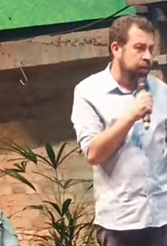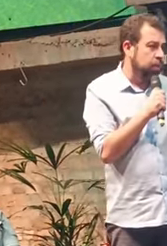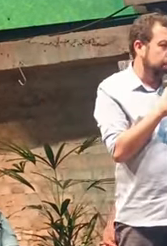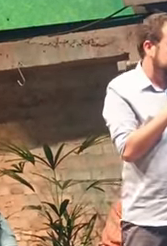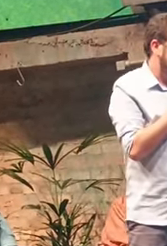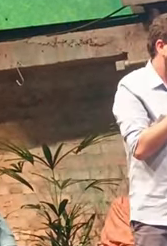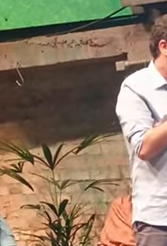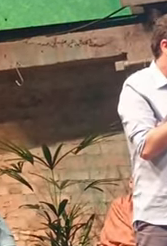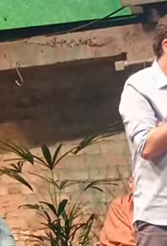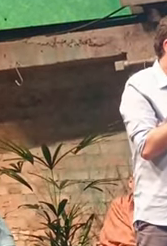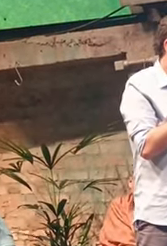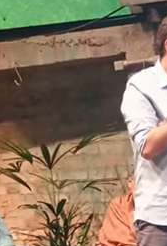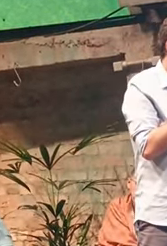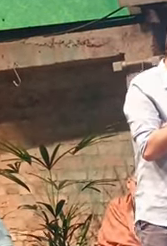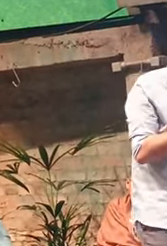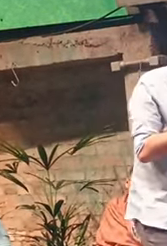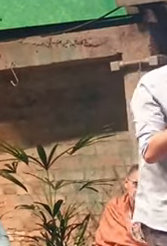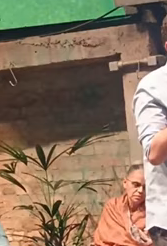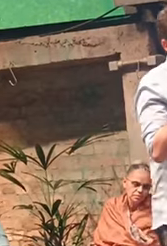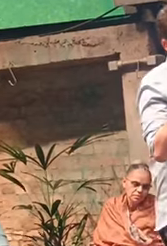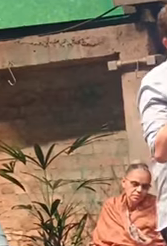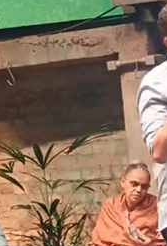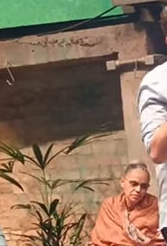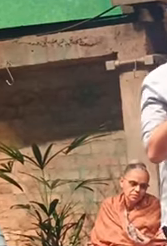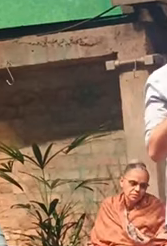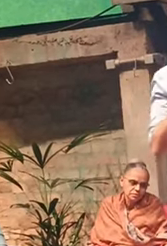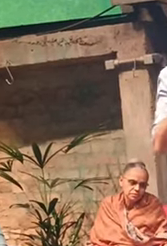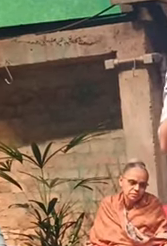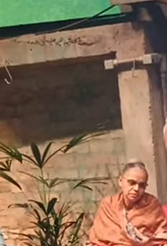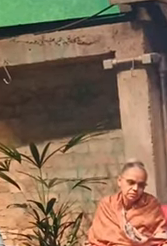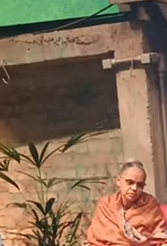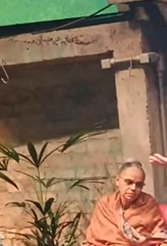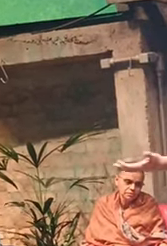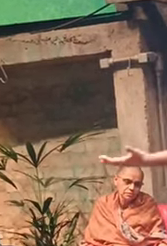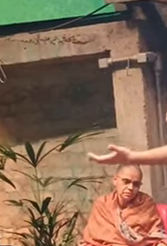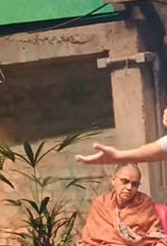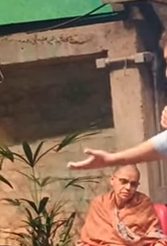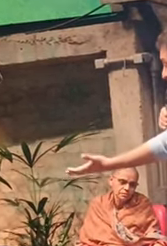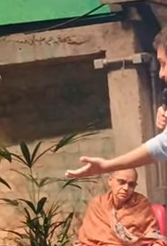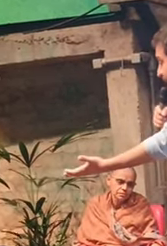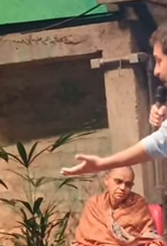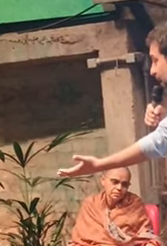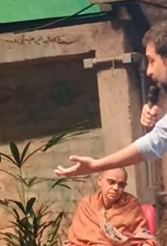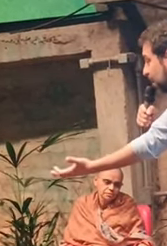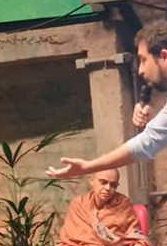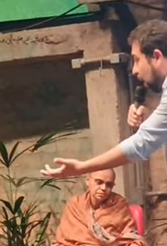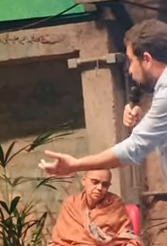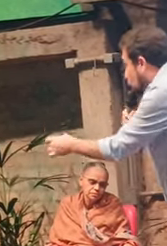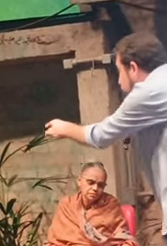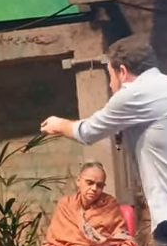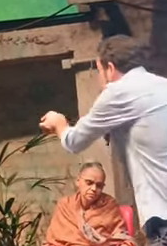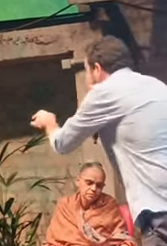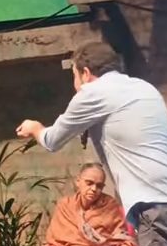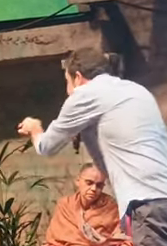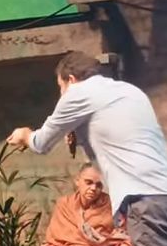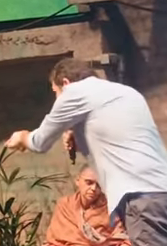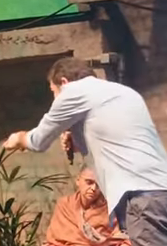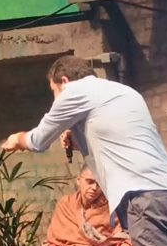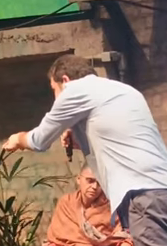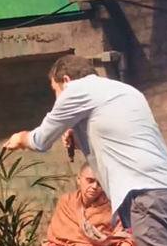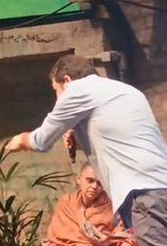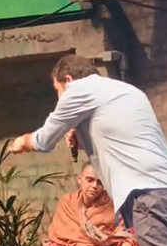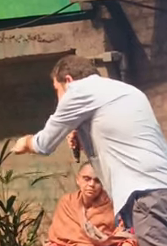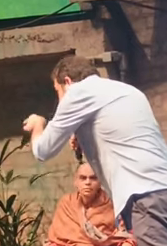E veja, e tem mais. A solução está aqui. A solução está